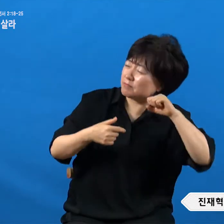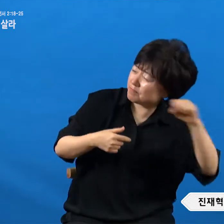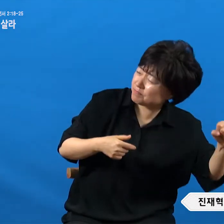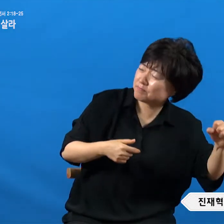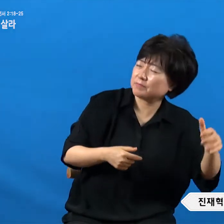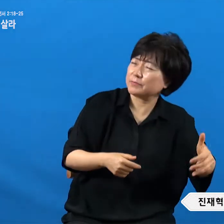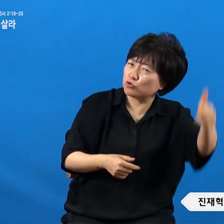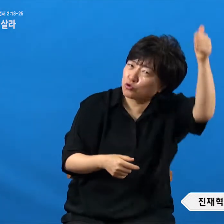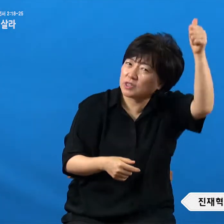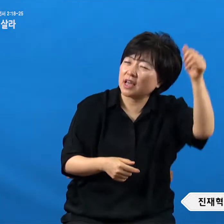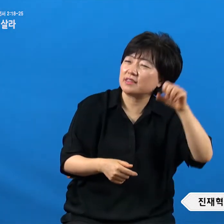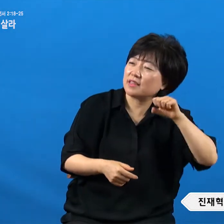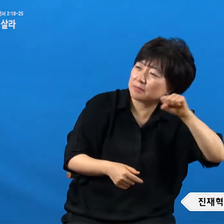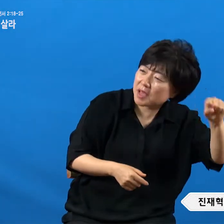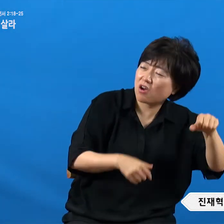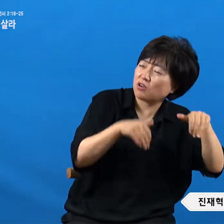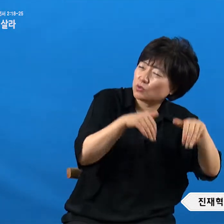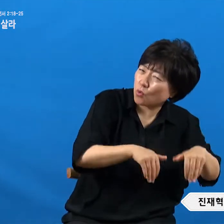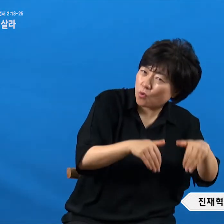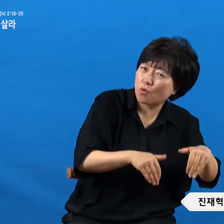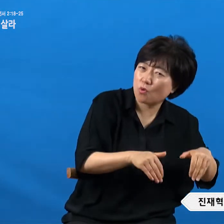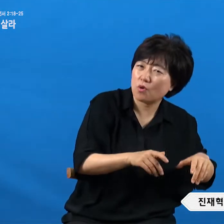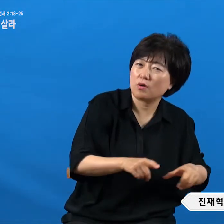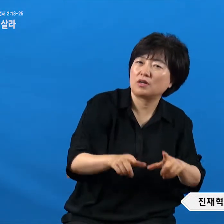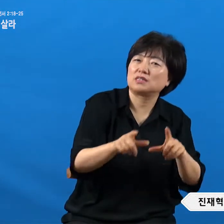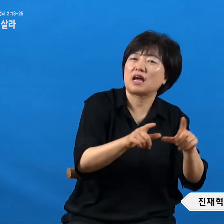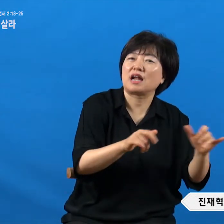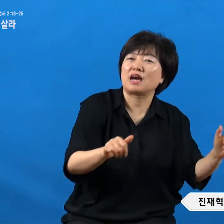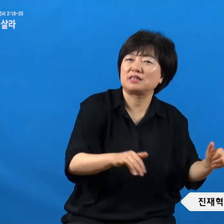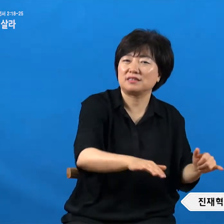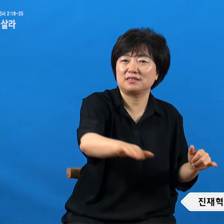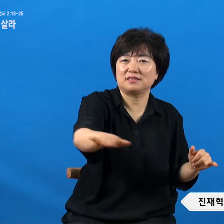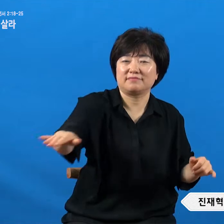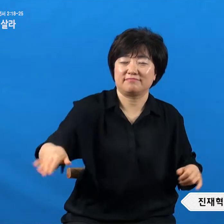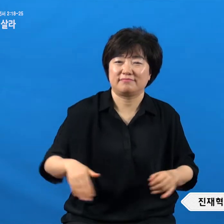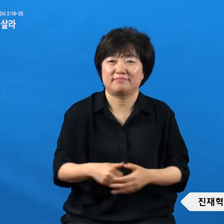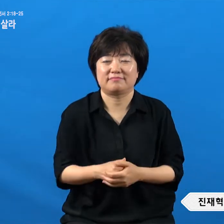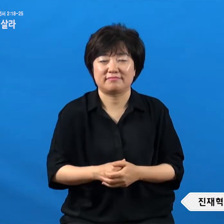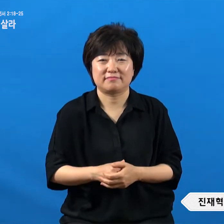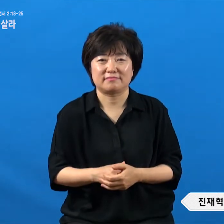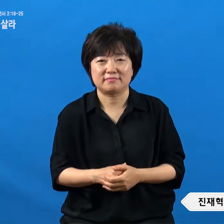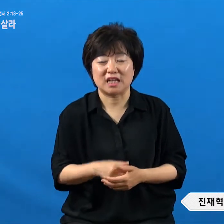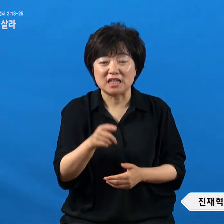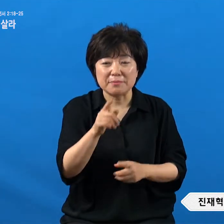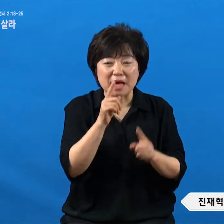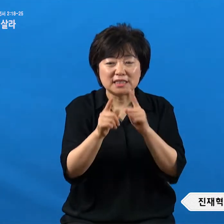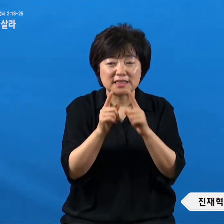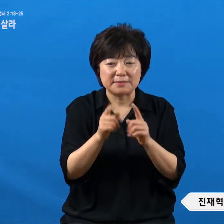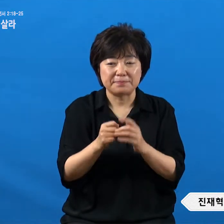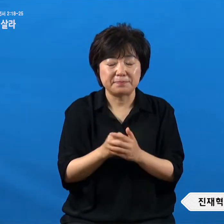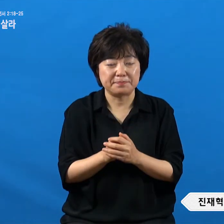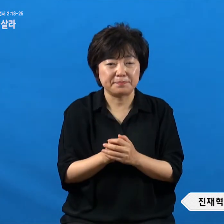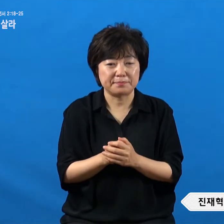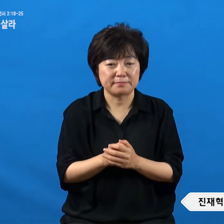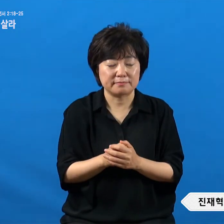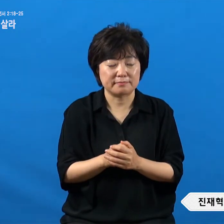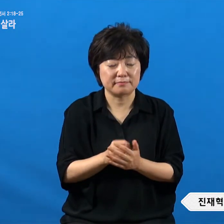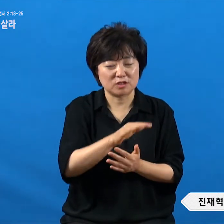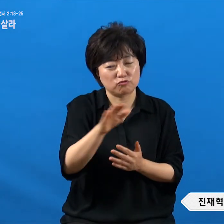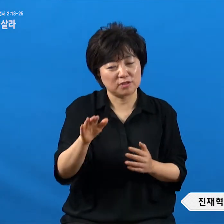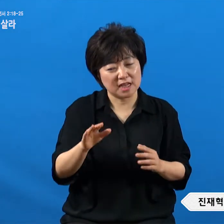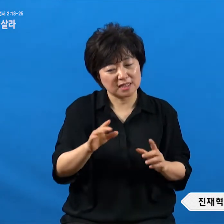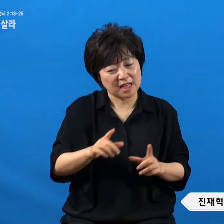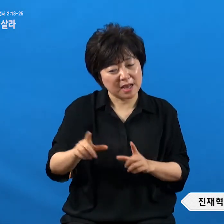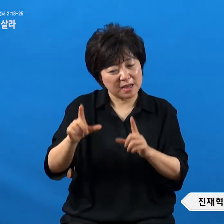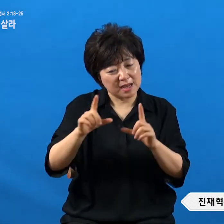그들을 향해 오늘 하나님 말씀하고 계심을 봅니다. 사실 이 말씀은 우리 삶